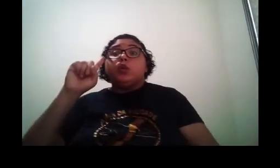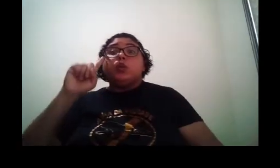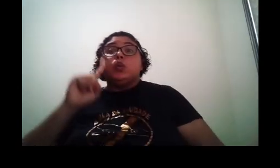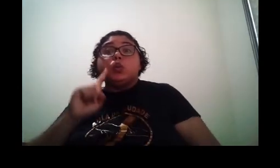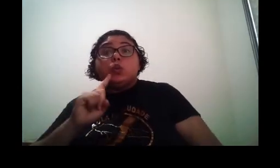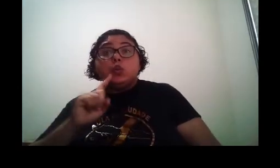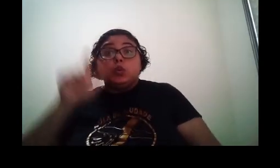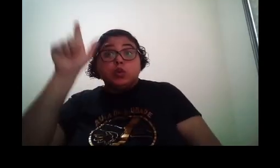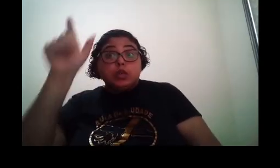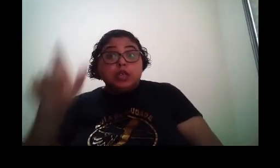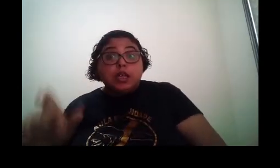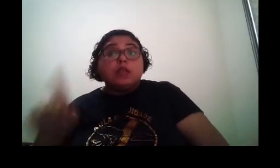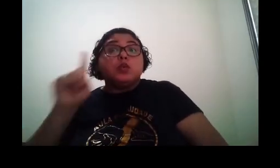é a questão do quê?